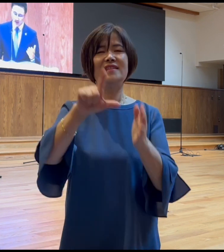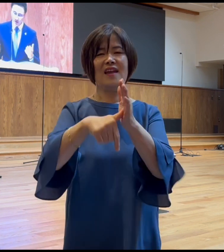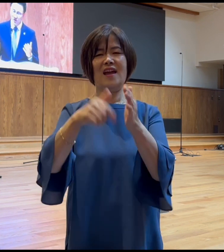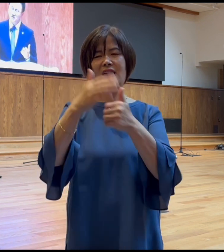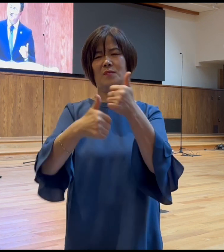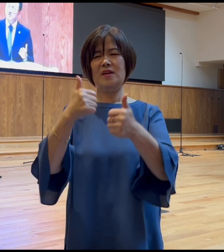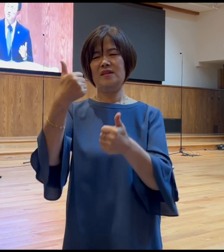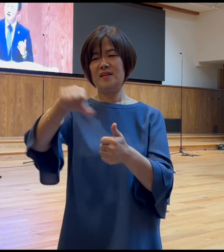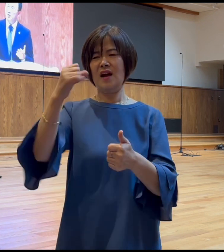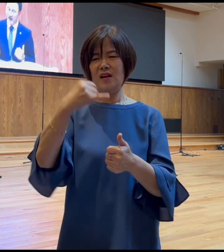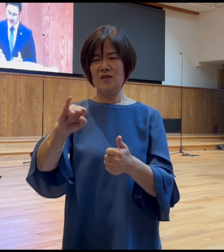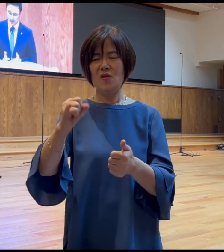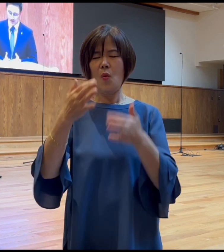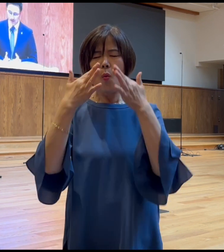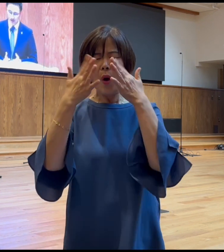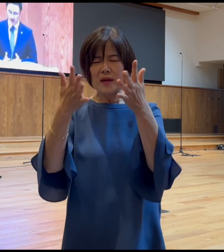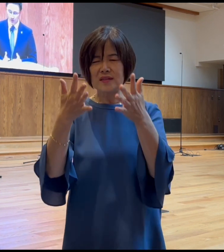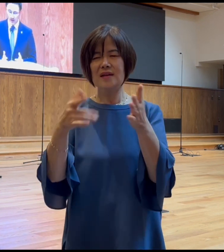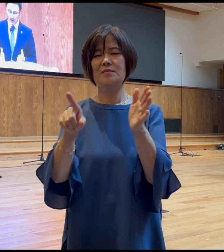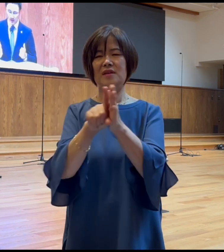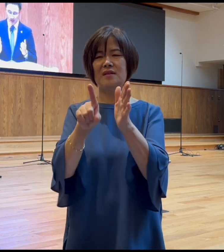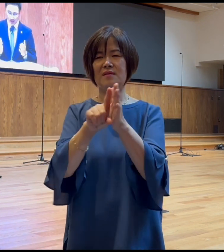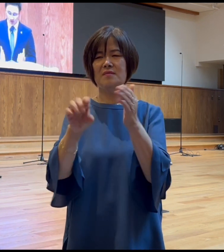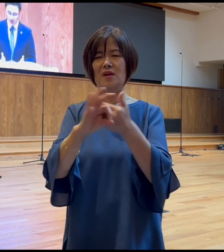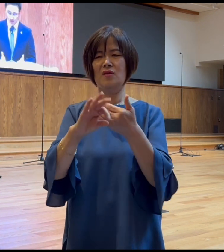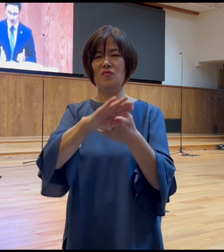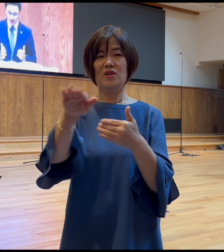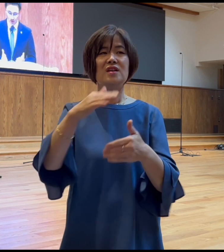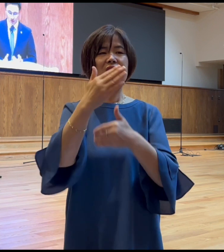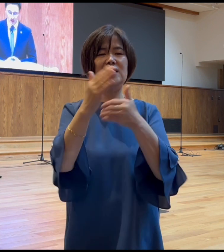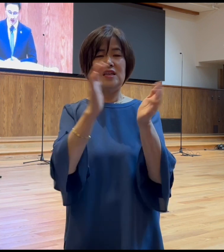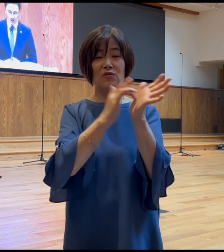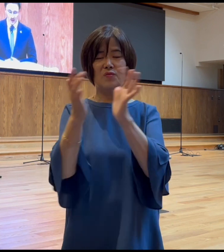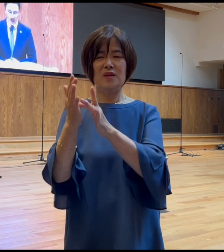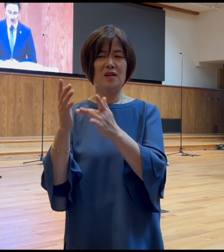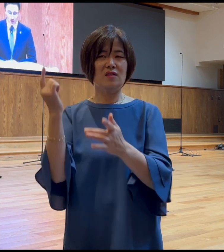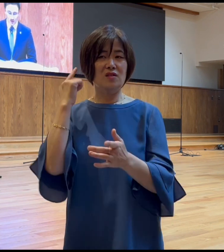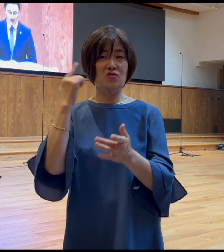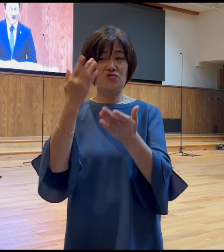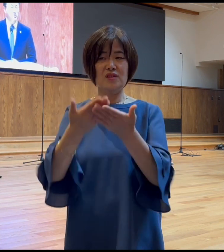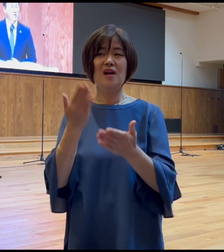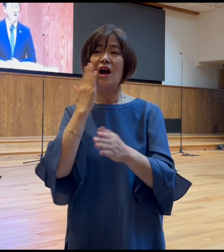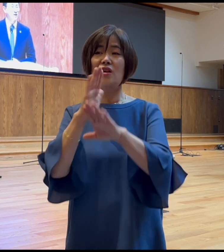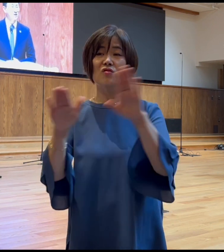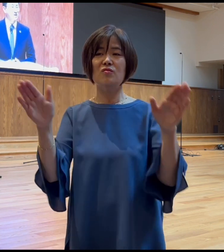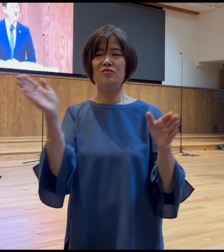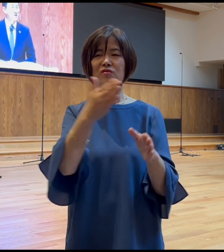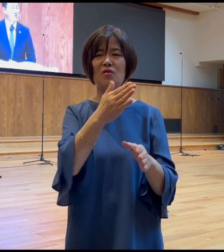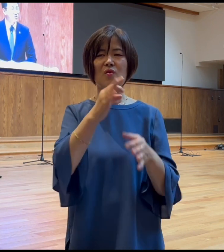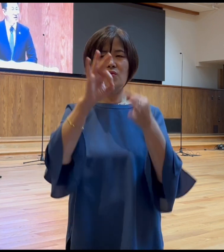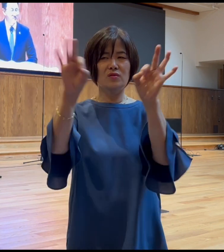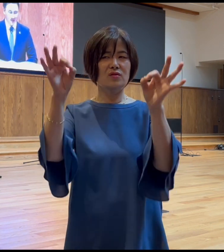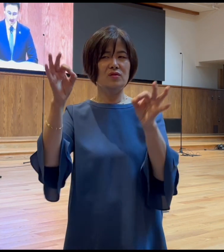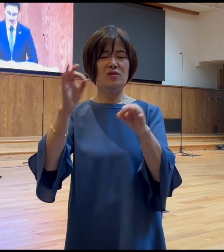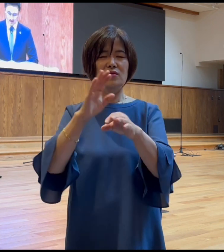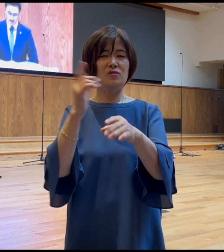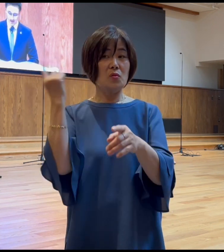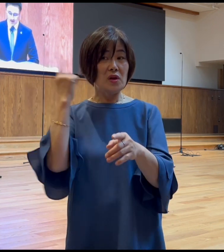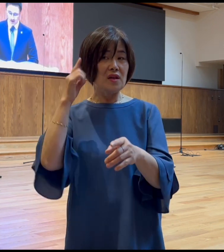하나님의 자녀의 정체성을 확고히 하려면 우리는 예수님에게 들려주신 이 하늘로부터 난 소리에 귀를 기울여야